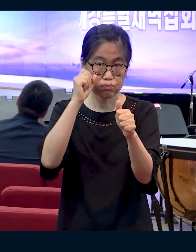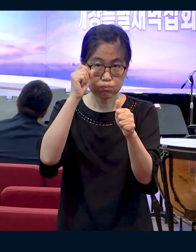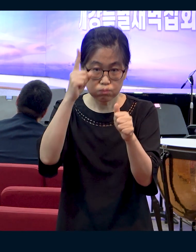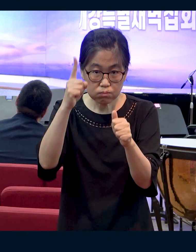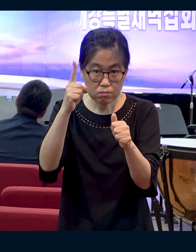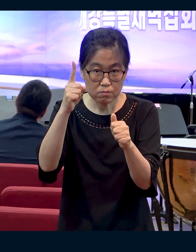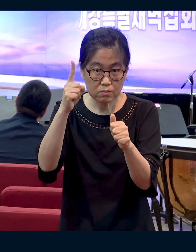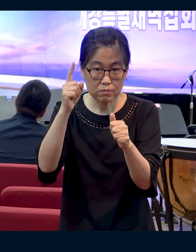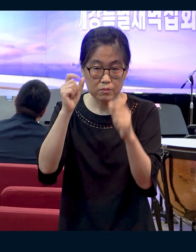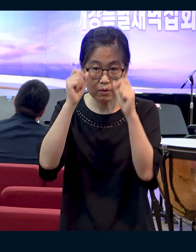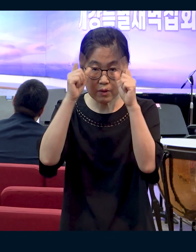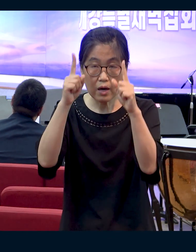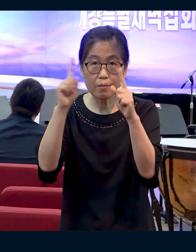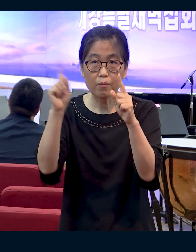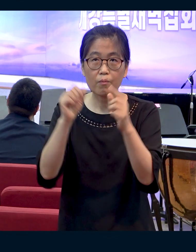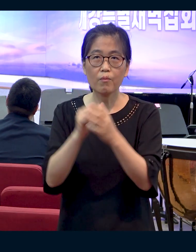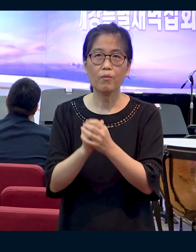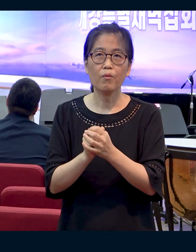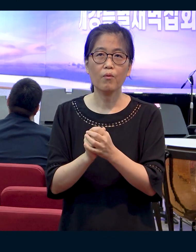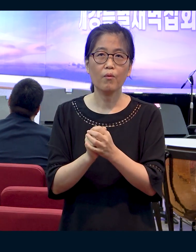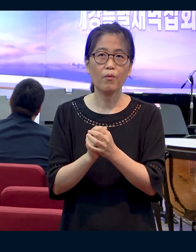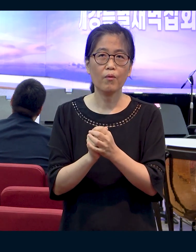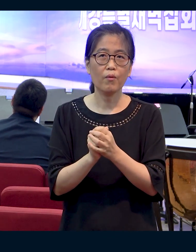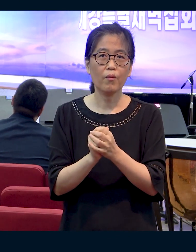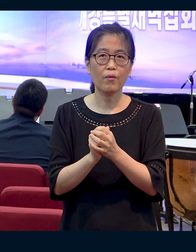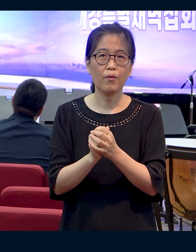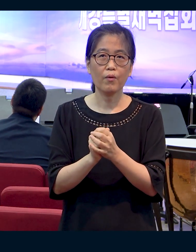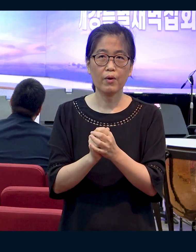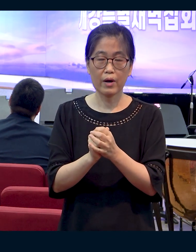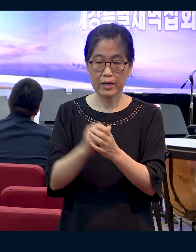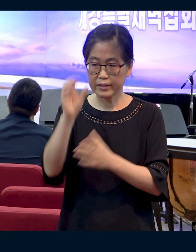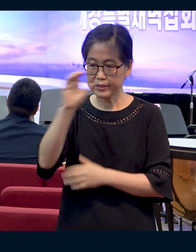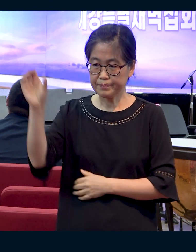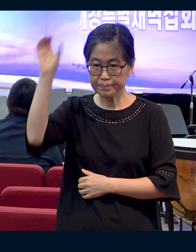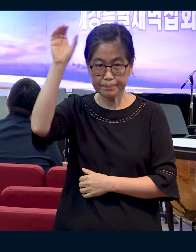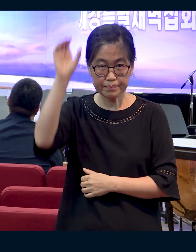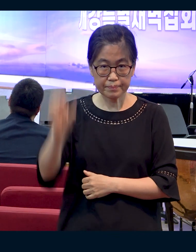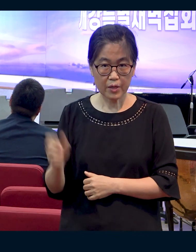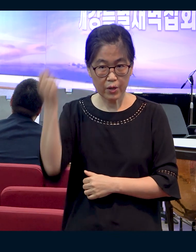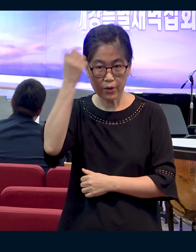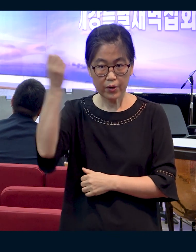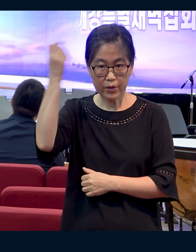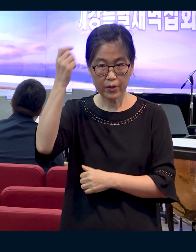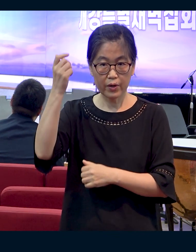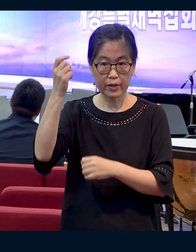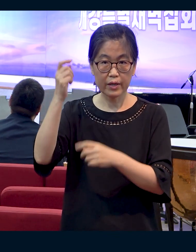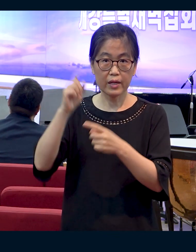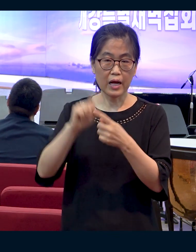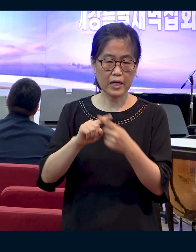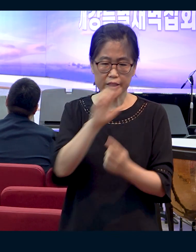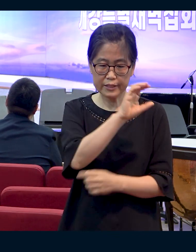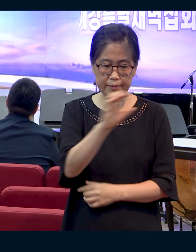이 십자가와 공동체의 통찰, 이 기가 막힌 통찰,